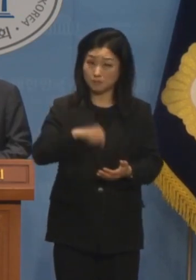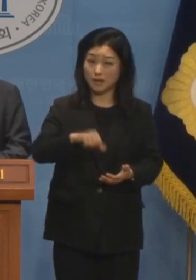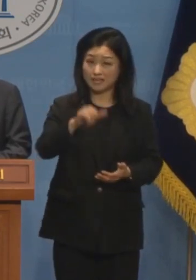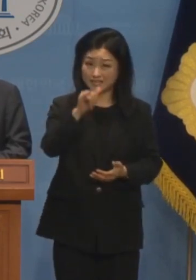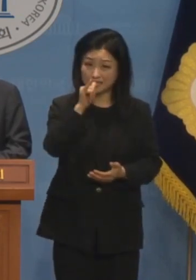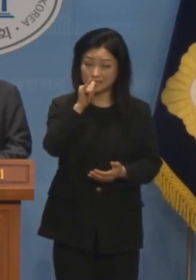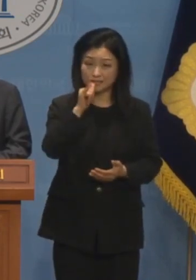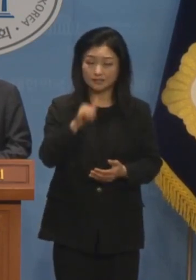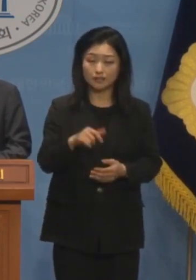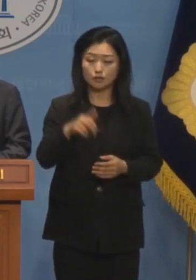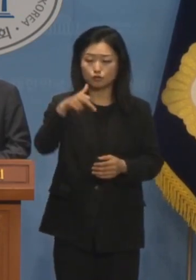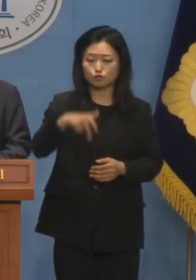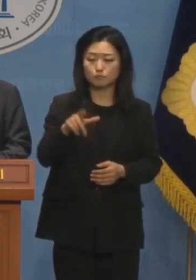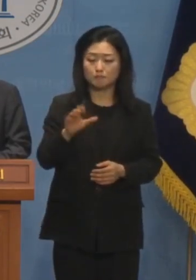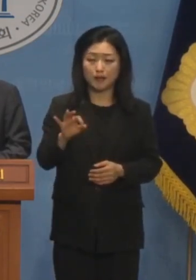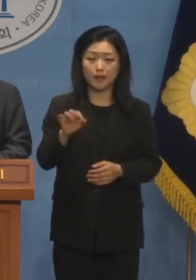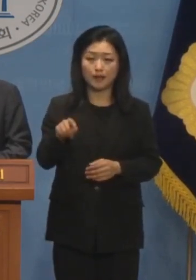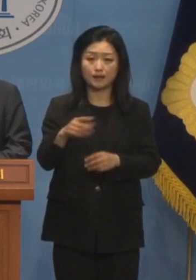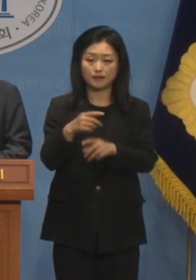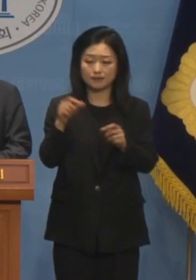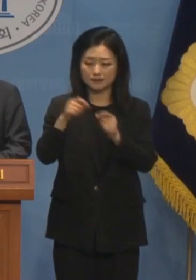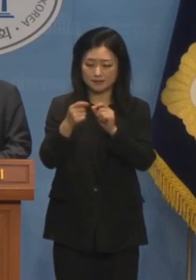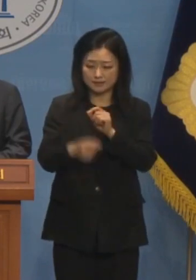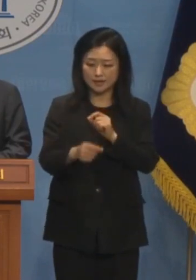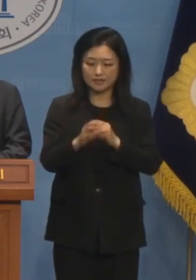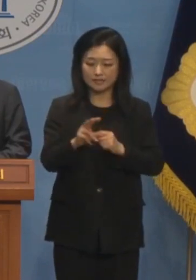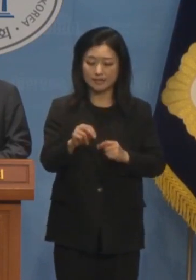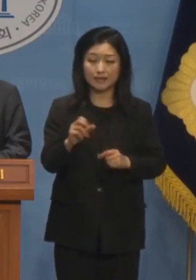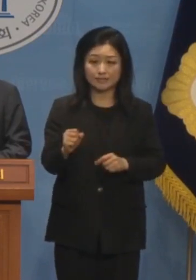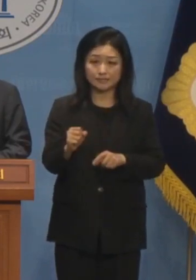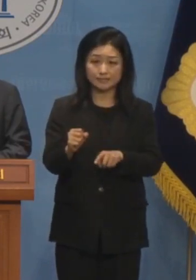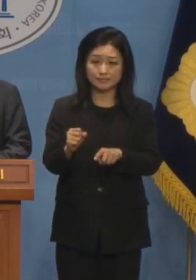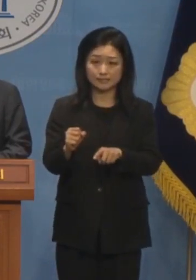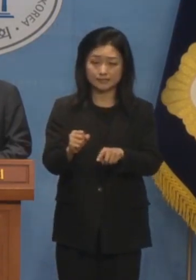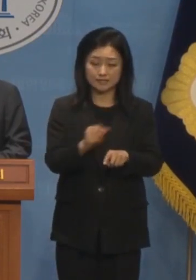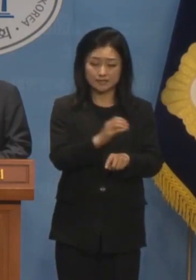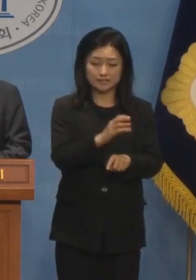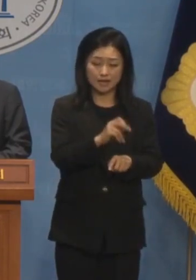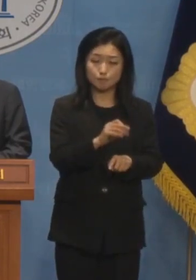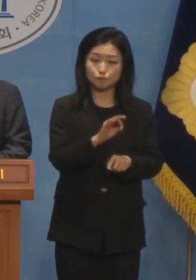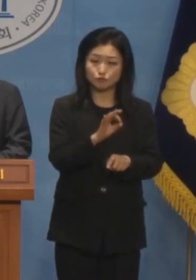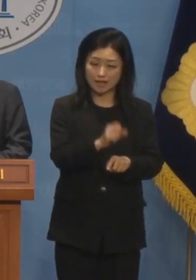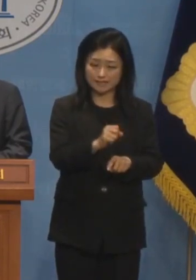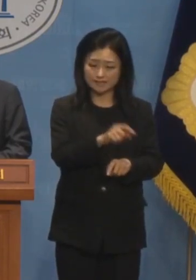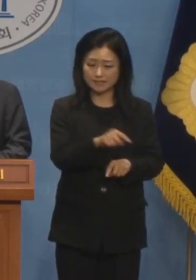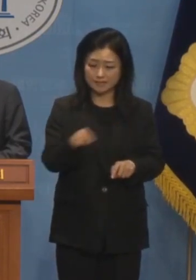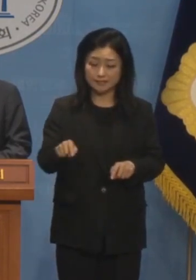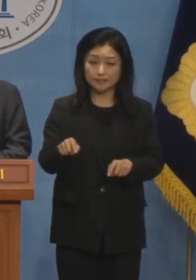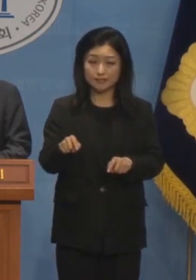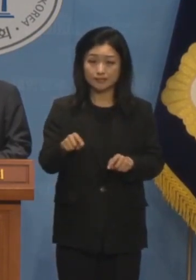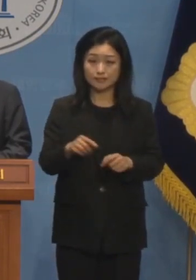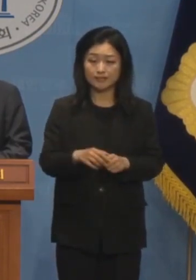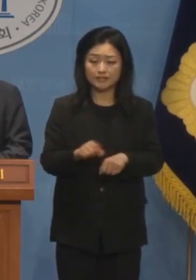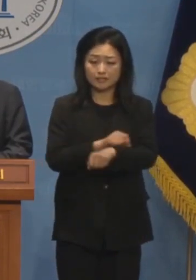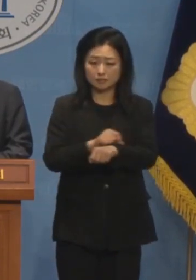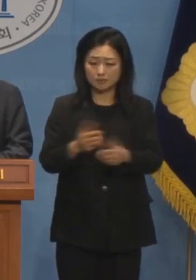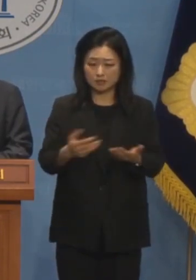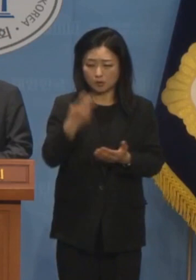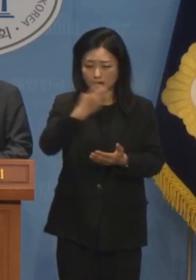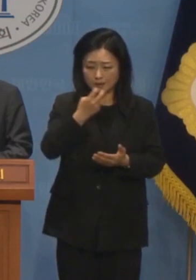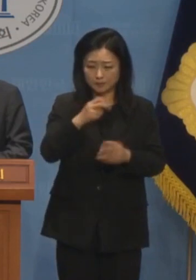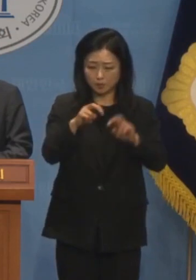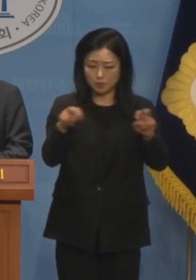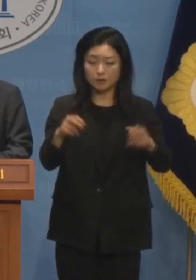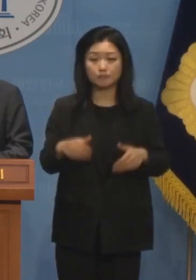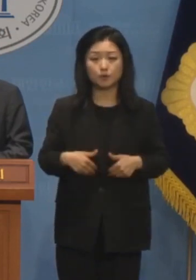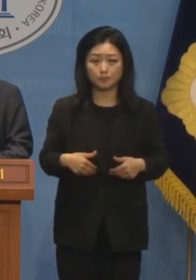확인된 쿠팡과 쿠팡 CLS, 쿠팡 CFS에 대한 즉각적인 특별근로감독을 실시해야